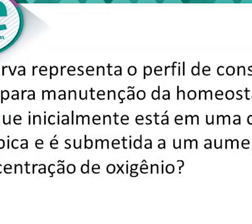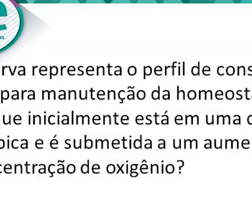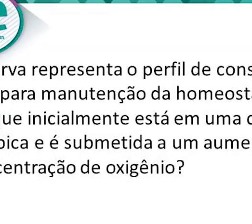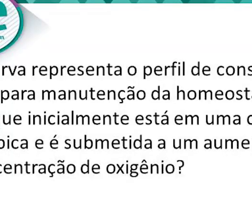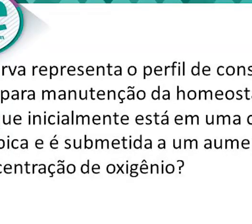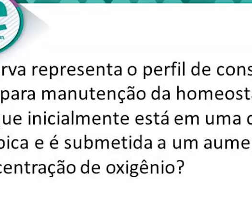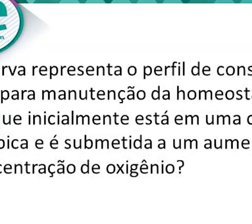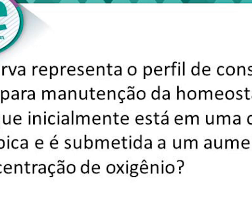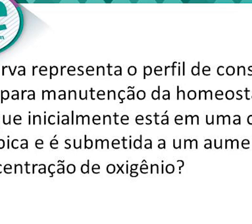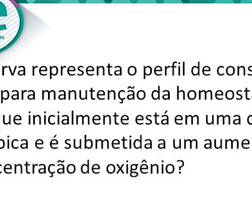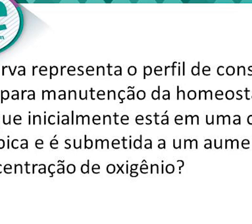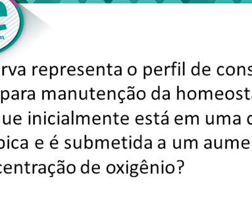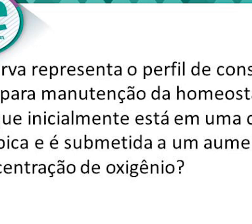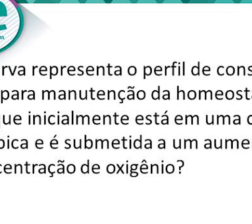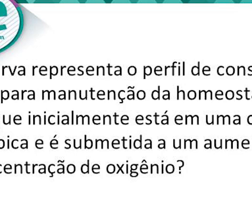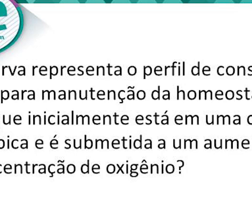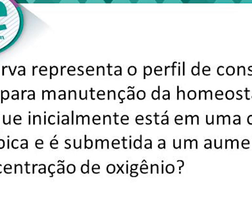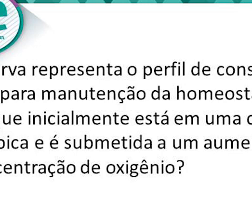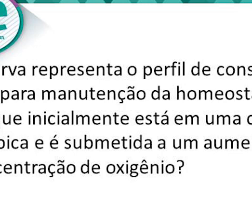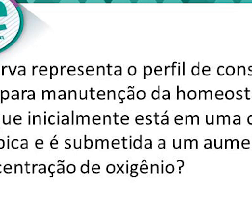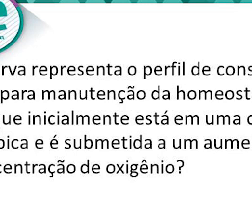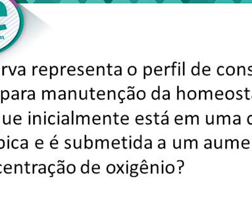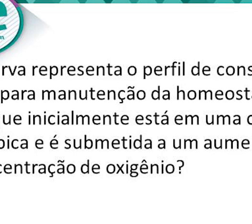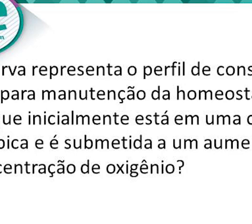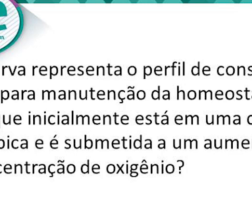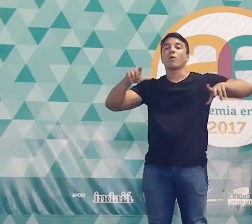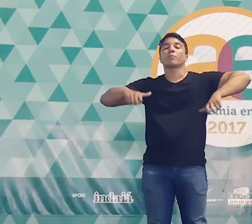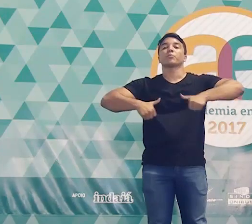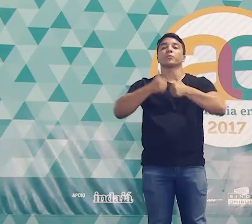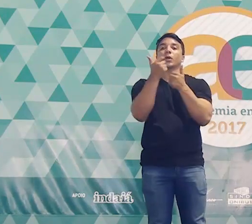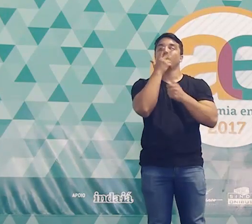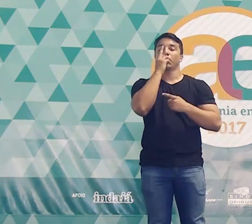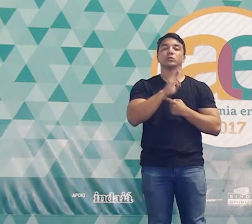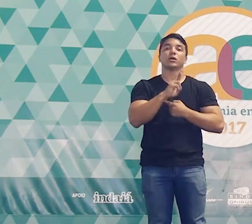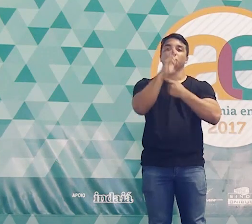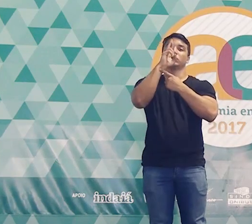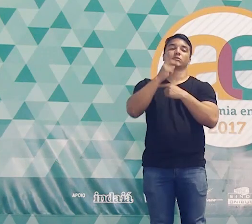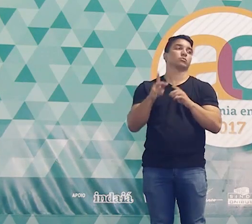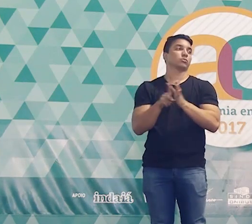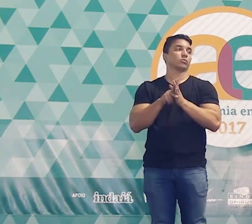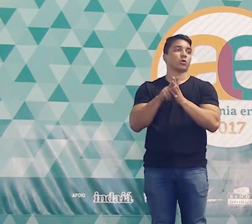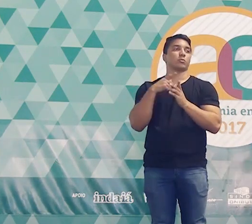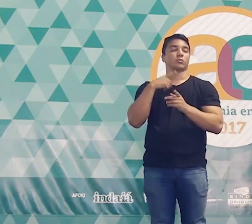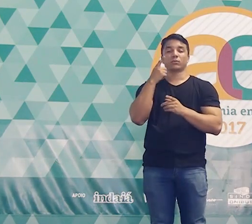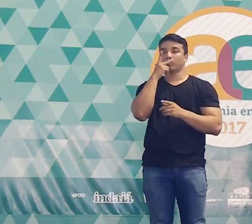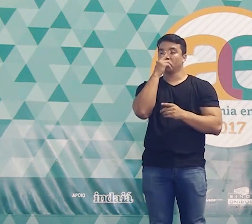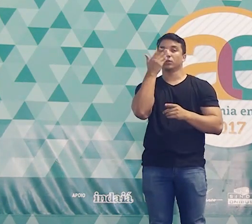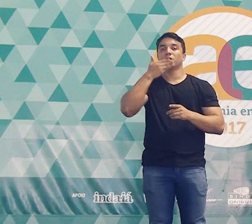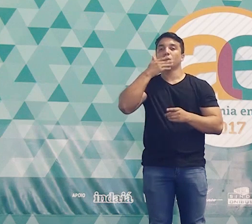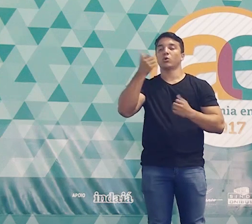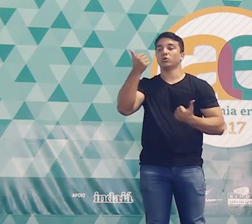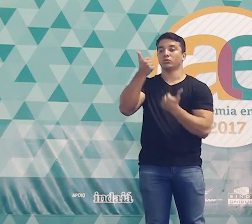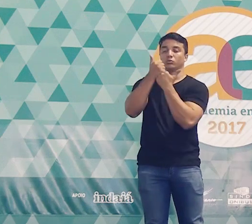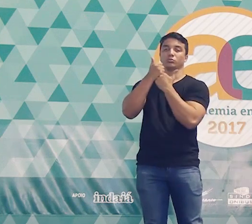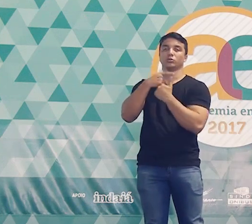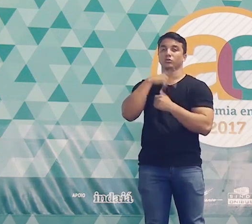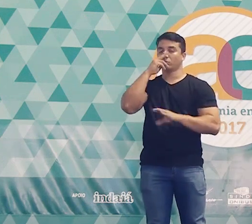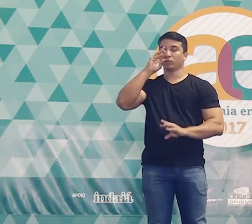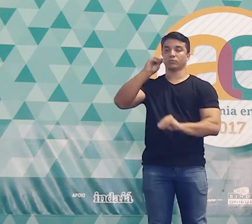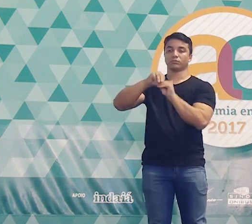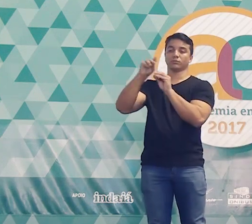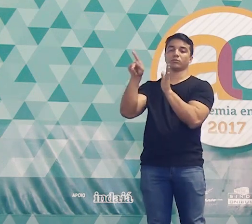certo? Ele vai perguntar qual é a curva que melhor representa o consumo de glicose para suprir essas necessidades da